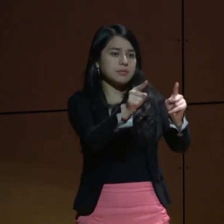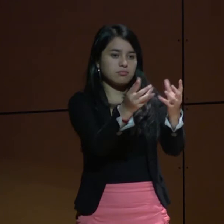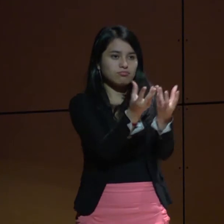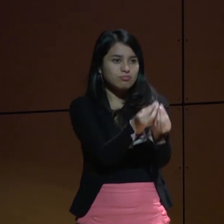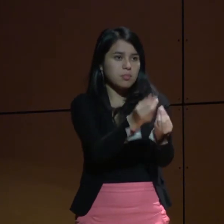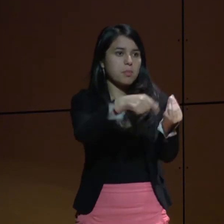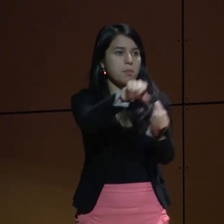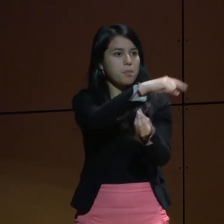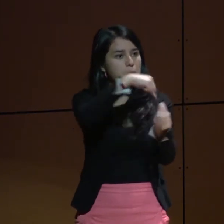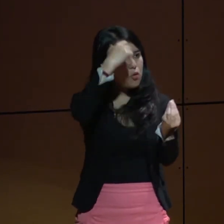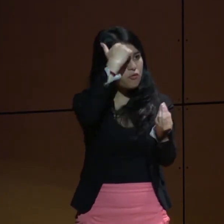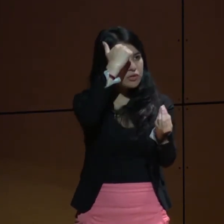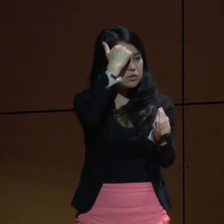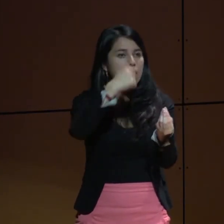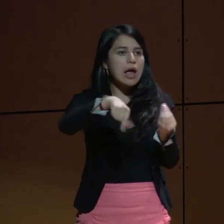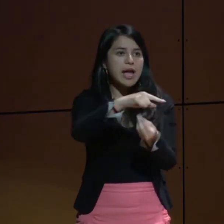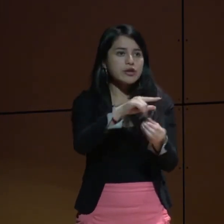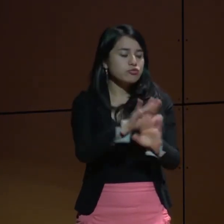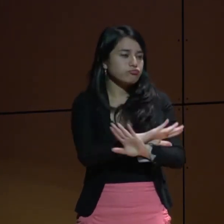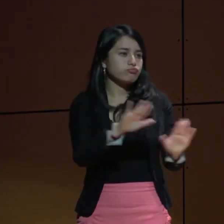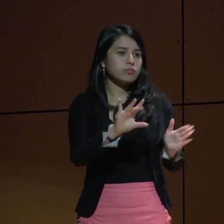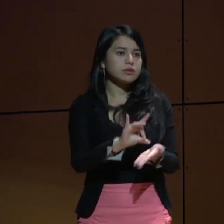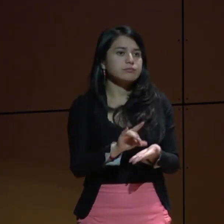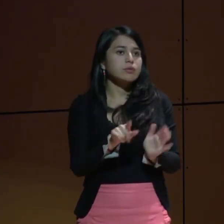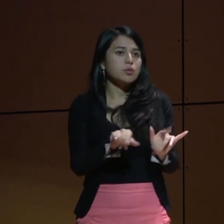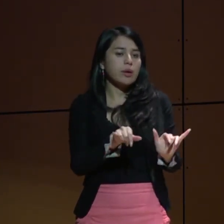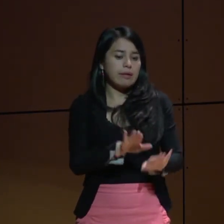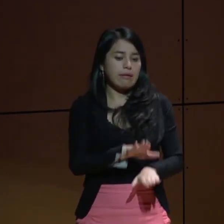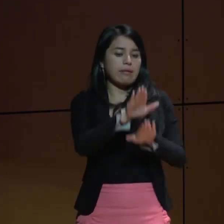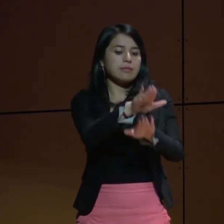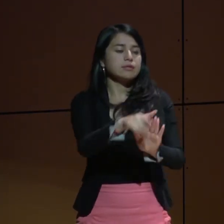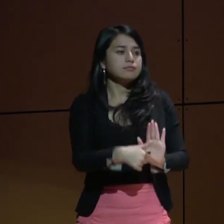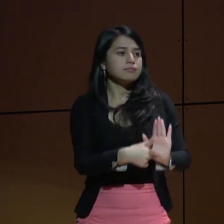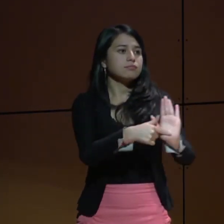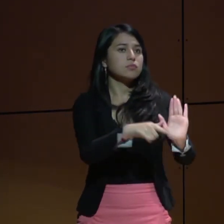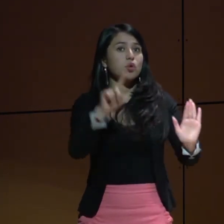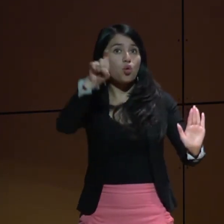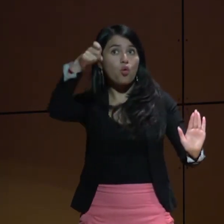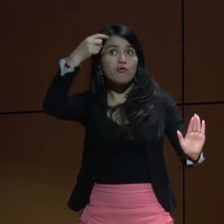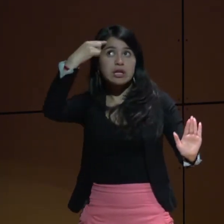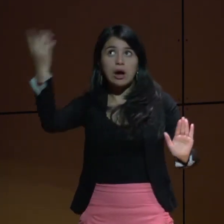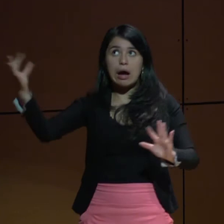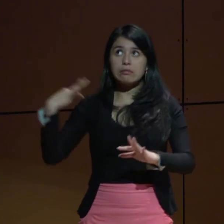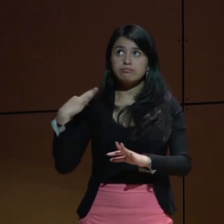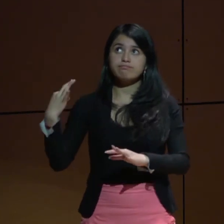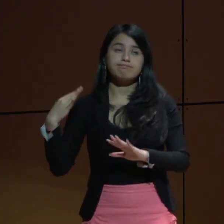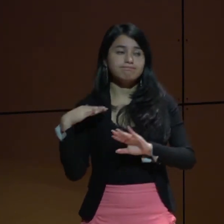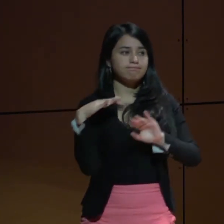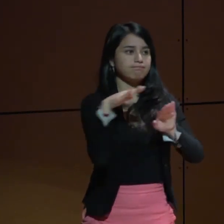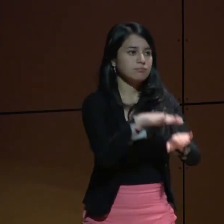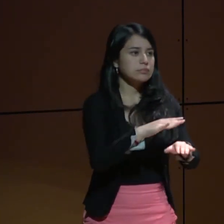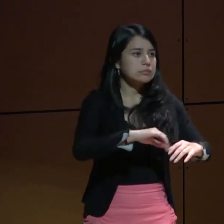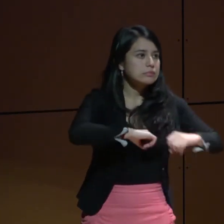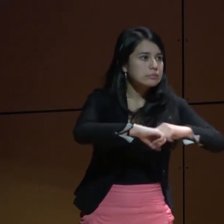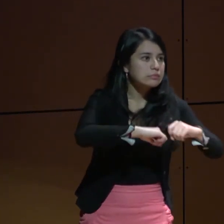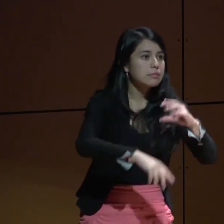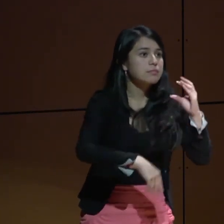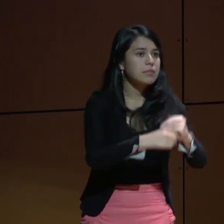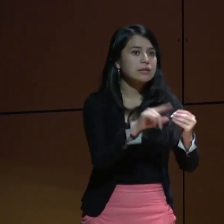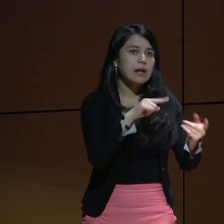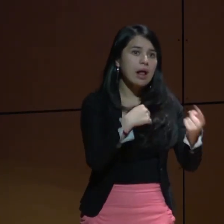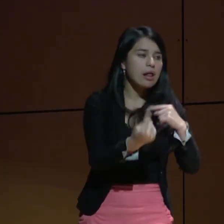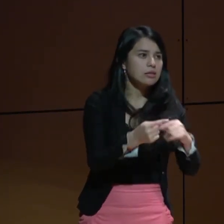maestros han sido los únicos representantes del Estado en el territorio, y tuvieron que